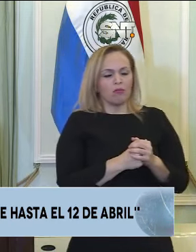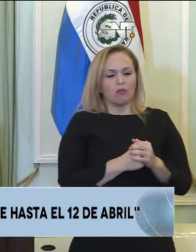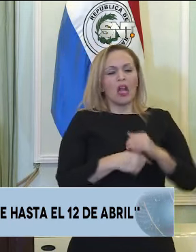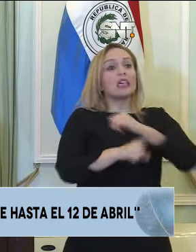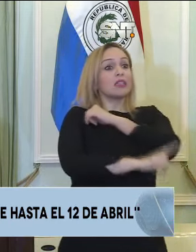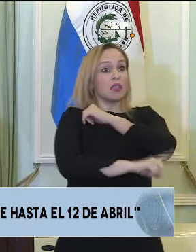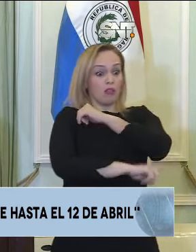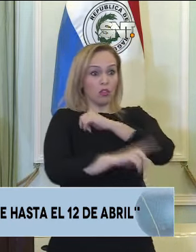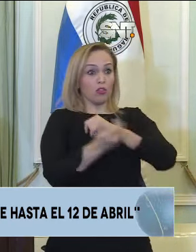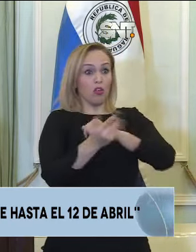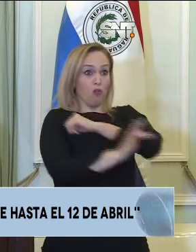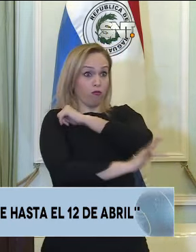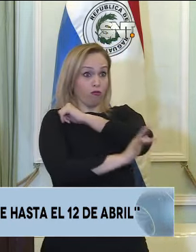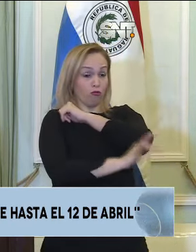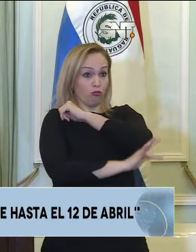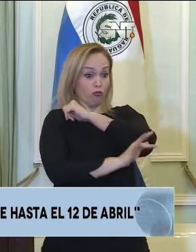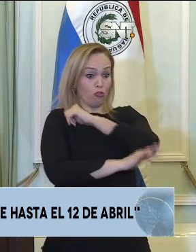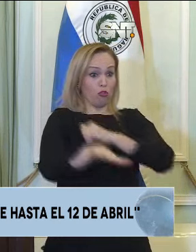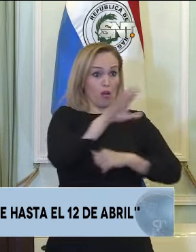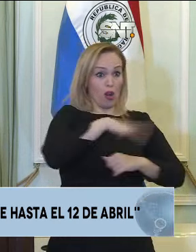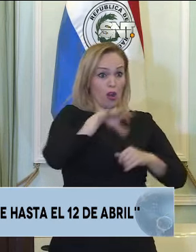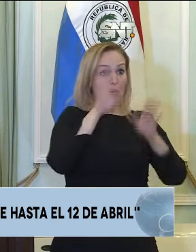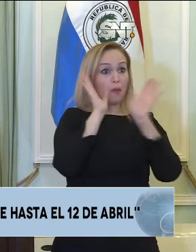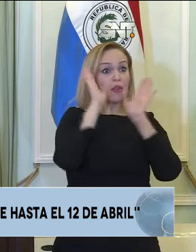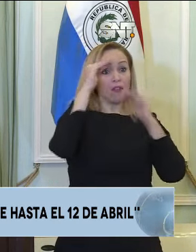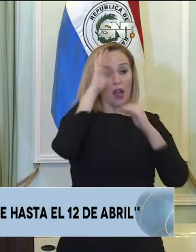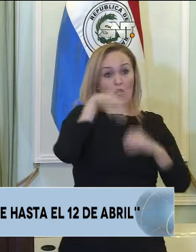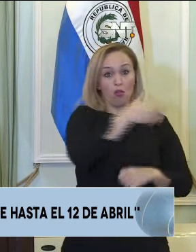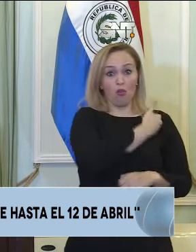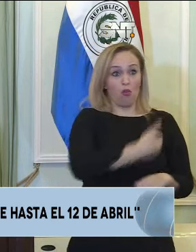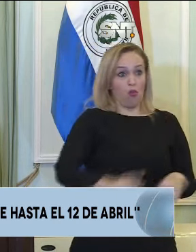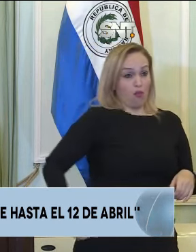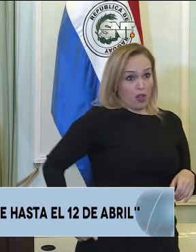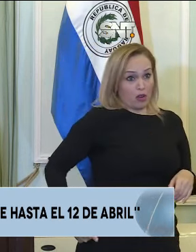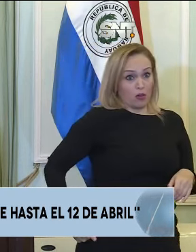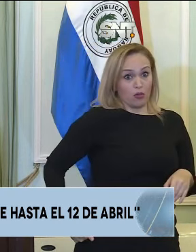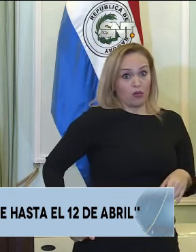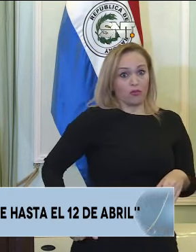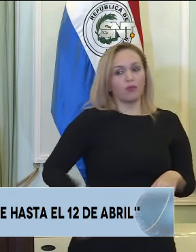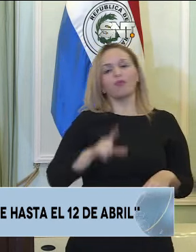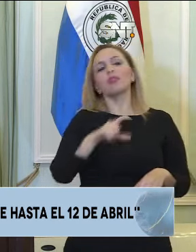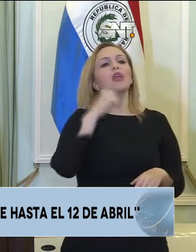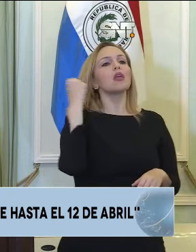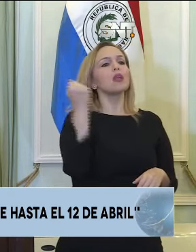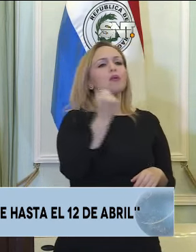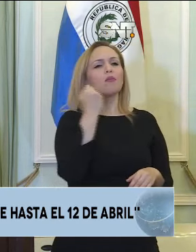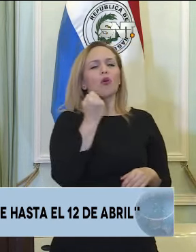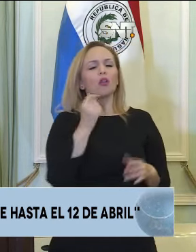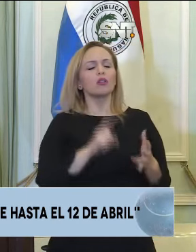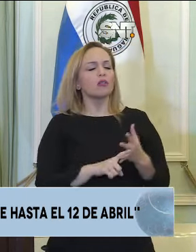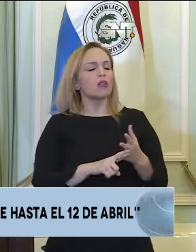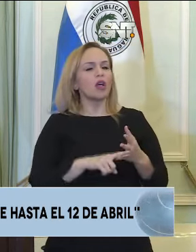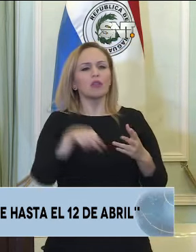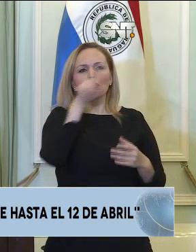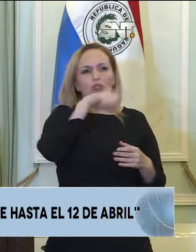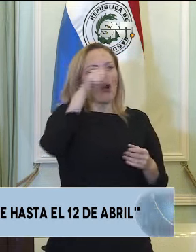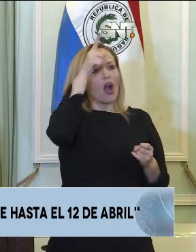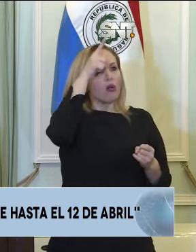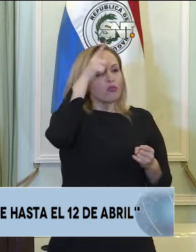nosotros los funcionarios y trabajadores del sector público y privado para la prestación de servicios imprescindibles. Todas las